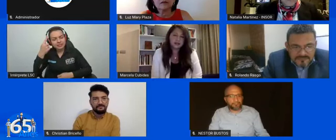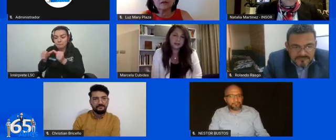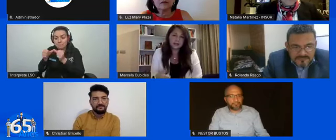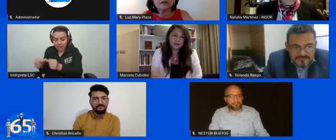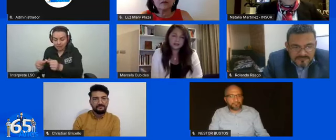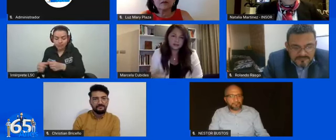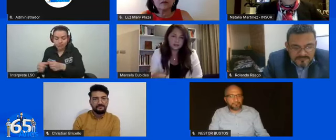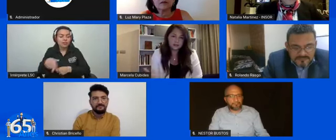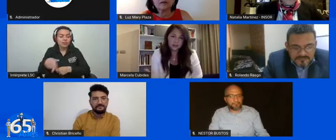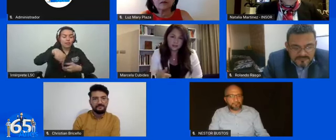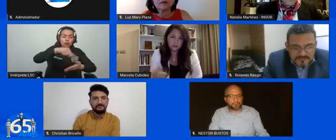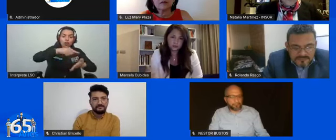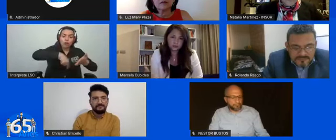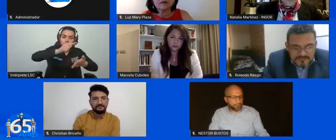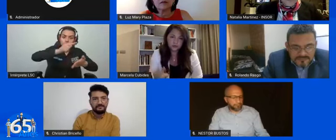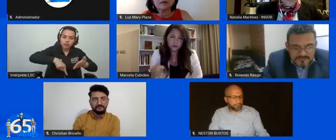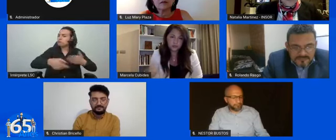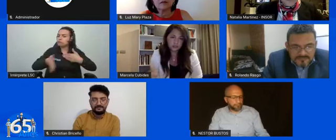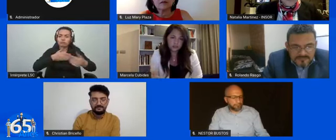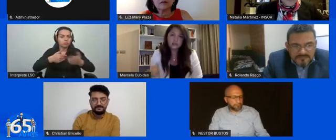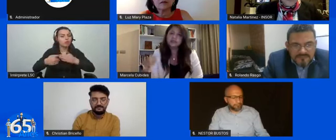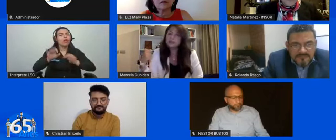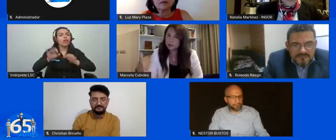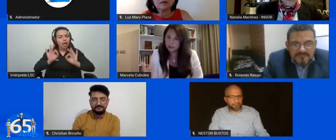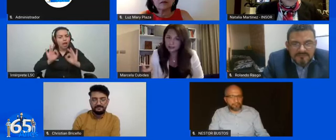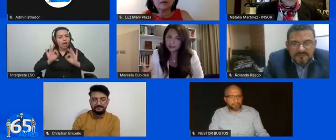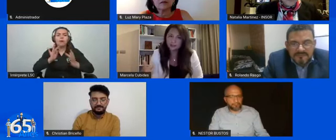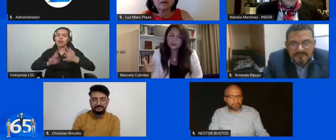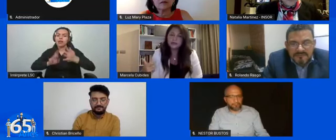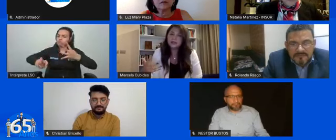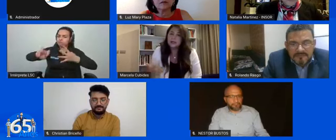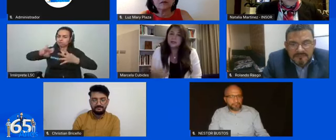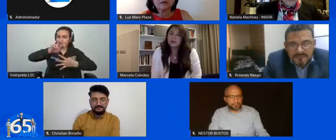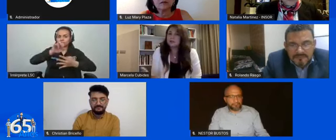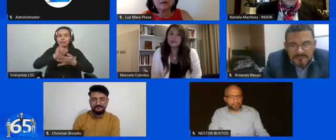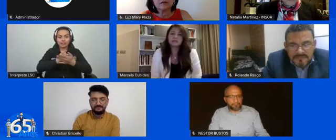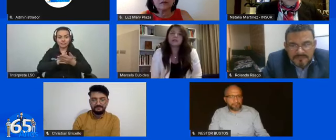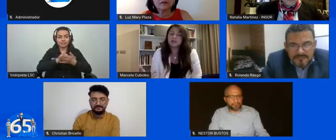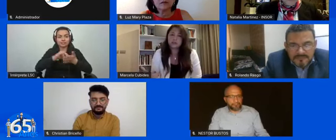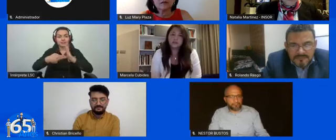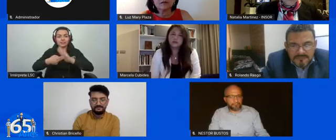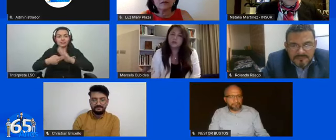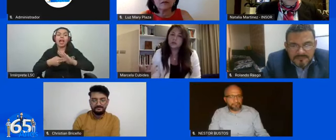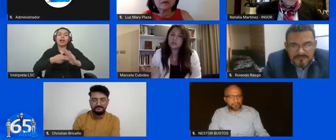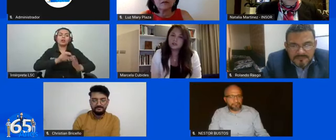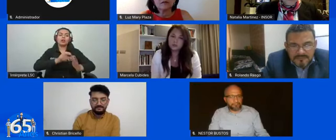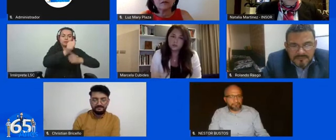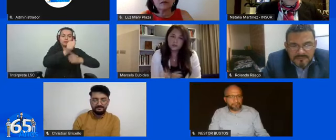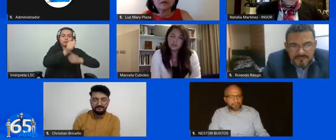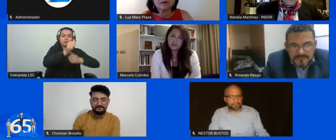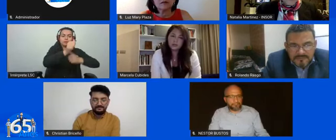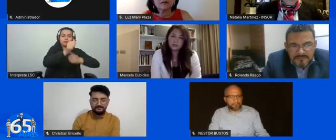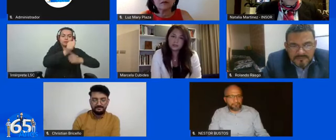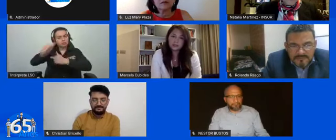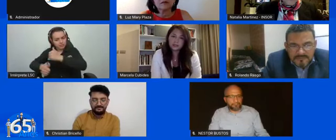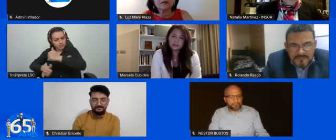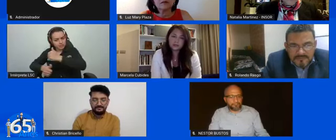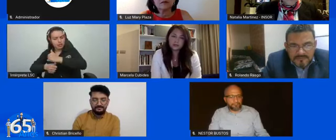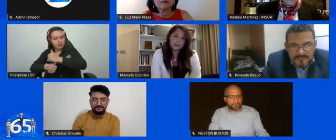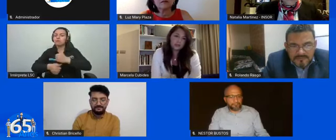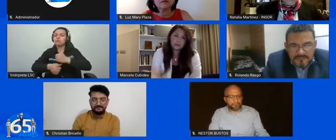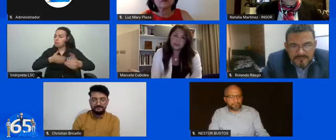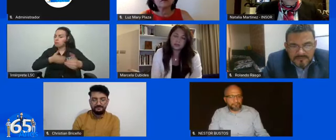en las áreas de las dos subdirecciones, en el área directiva, pero además siempre teniendo como el insumo y el diálogo